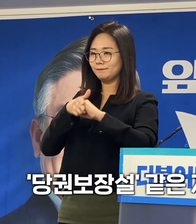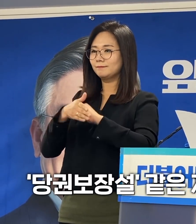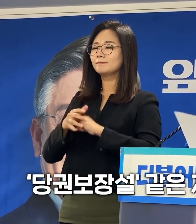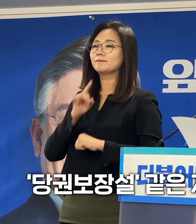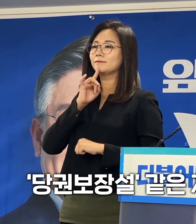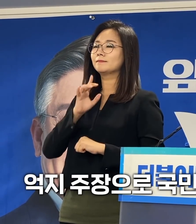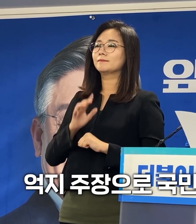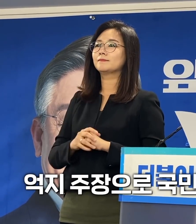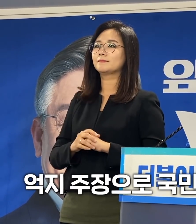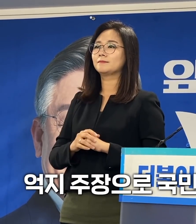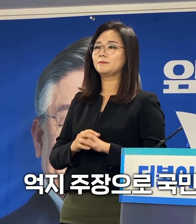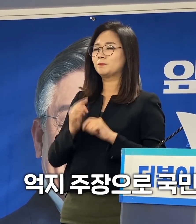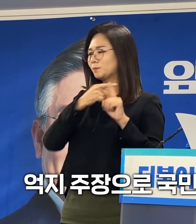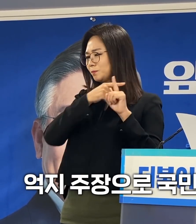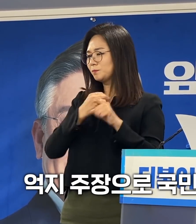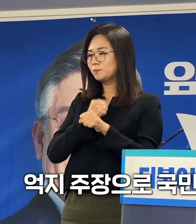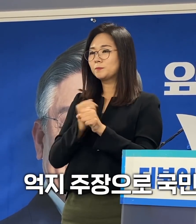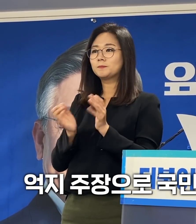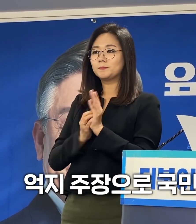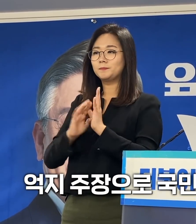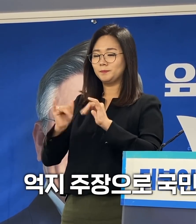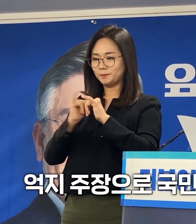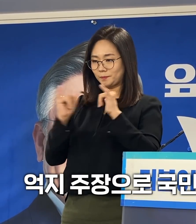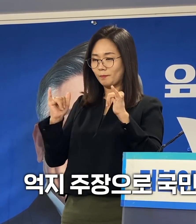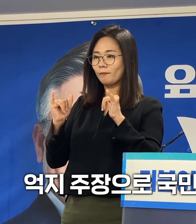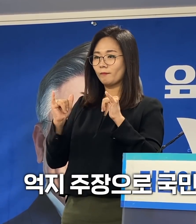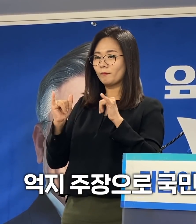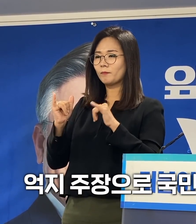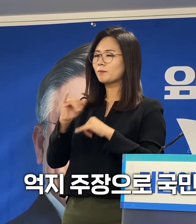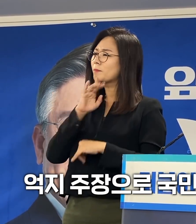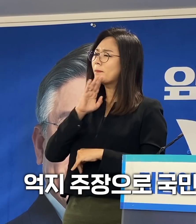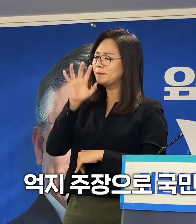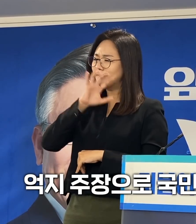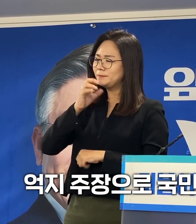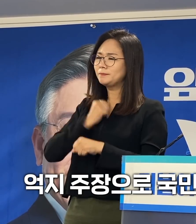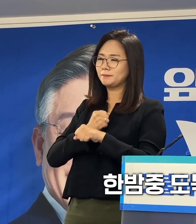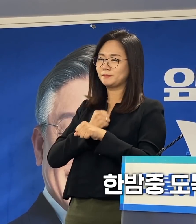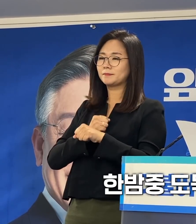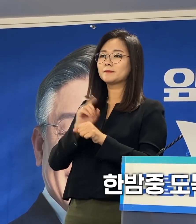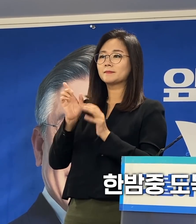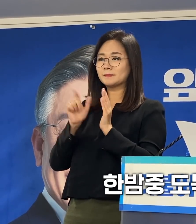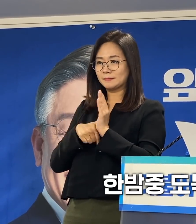야합뿐입니다. 억지 주장으로 국민 기만을 반복할 시간에